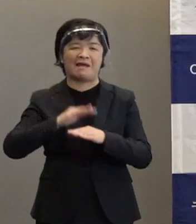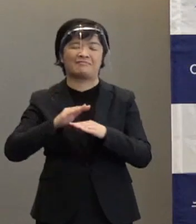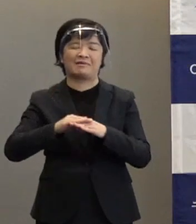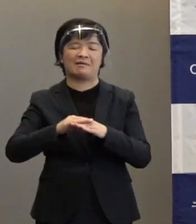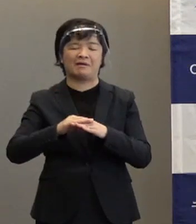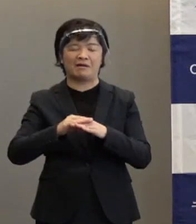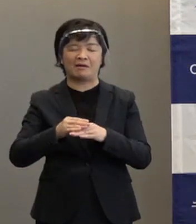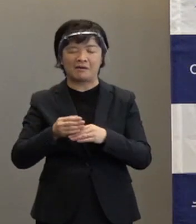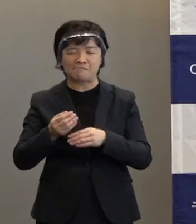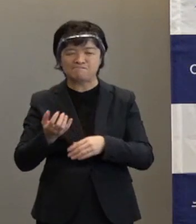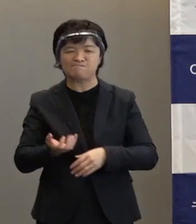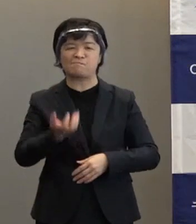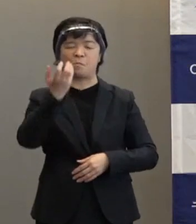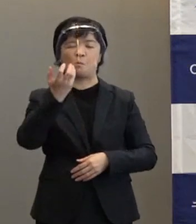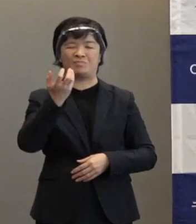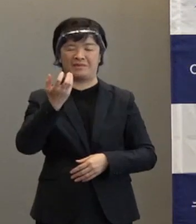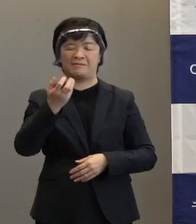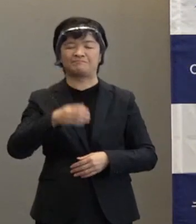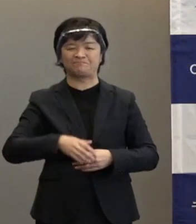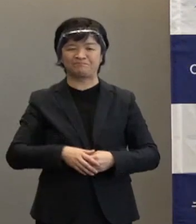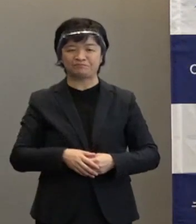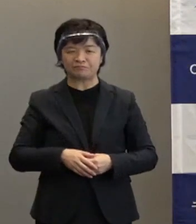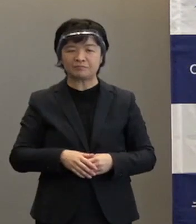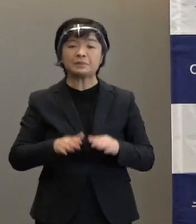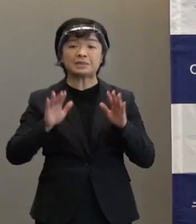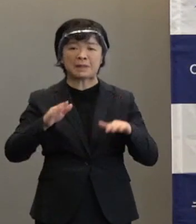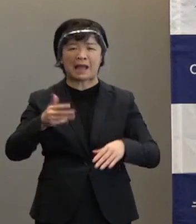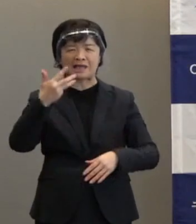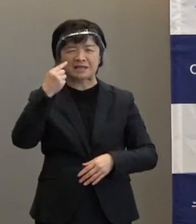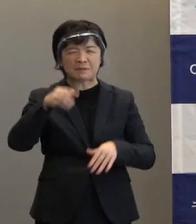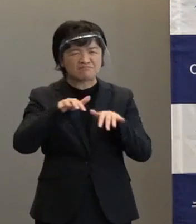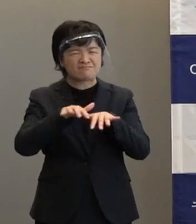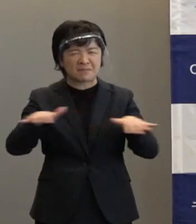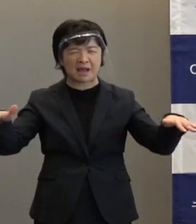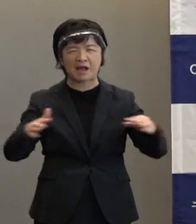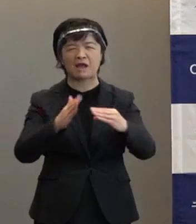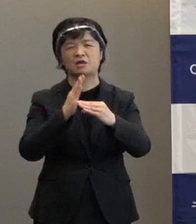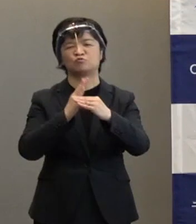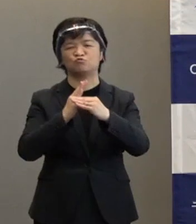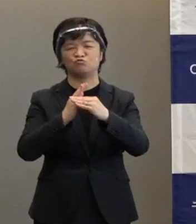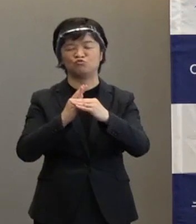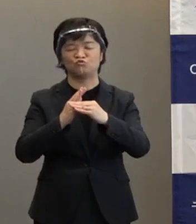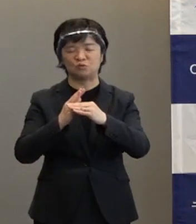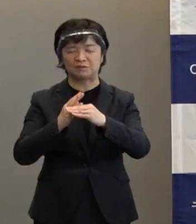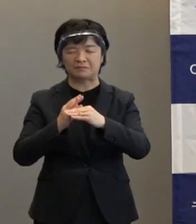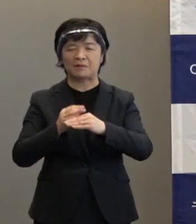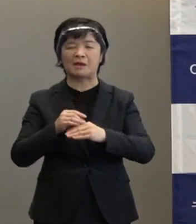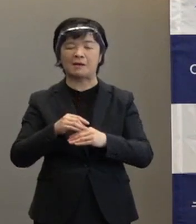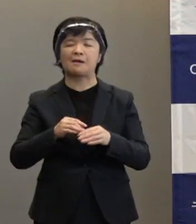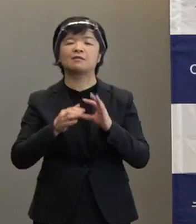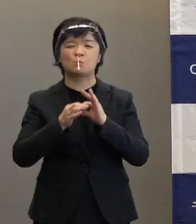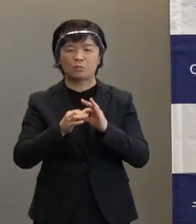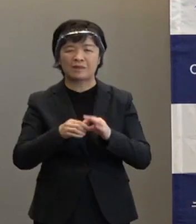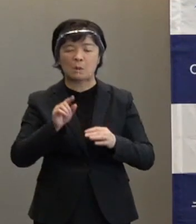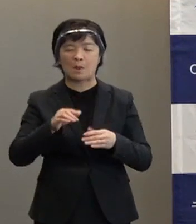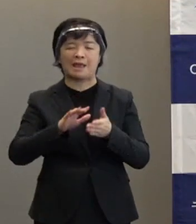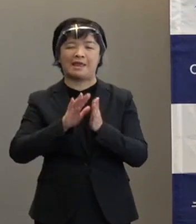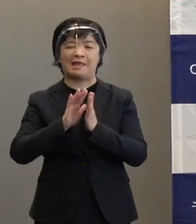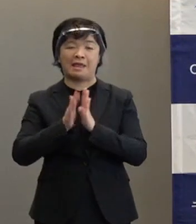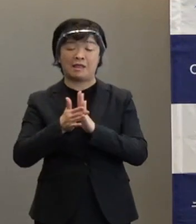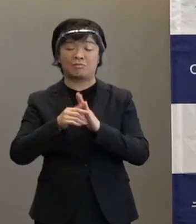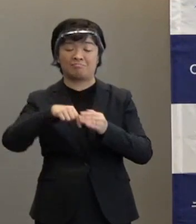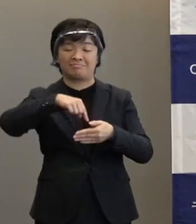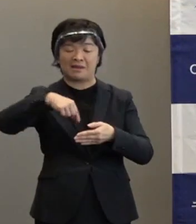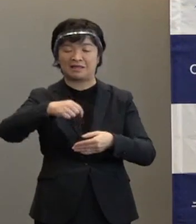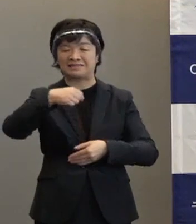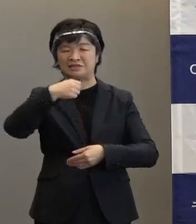で、今回第8波の中で、国の現時点の対応方針としてはですね、こうした飲食店に協力金を支払う等の考え